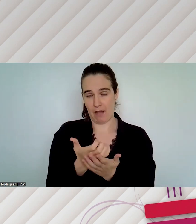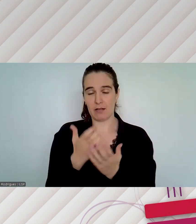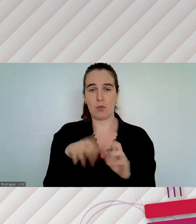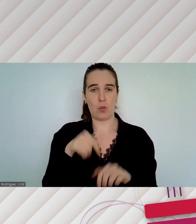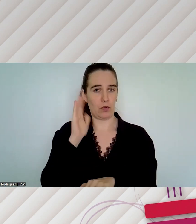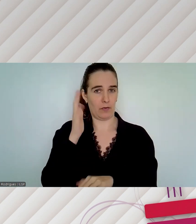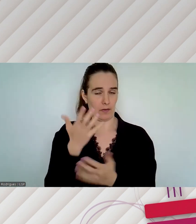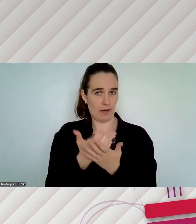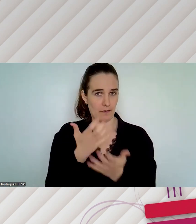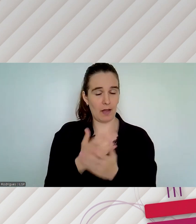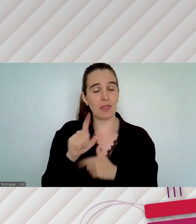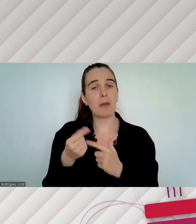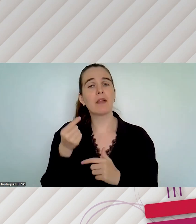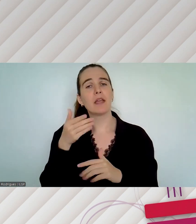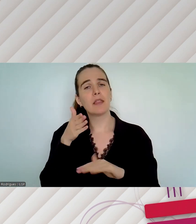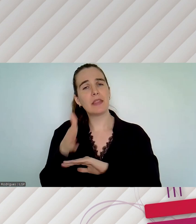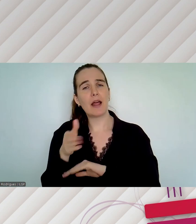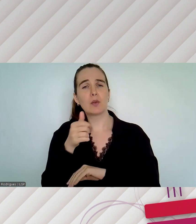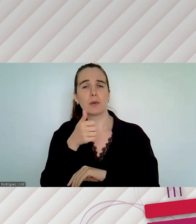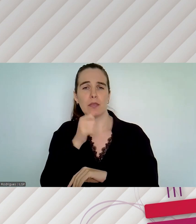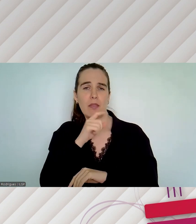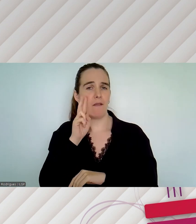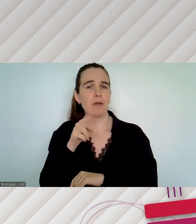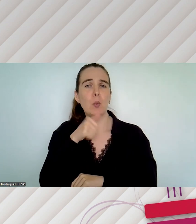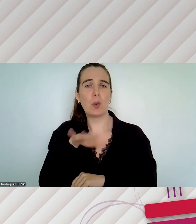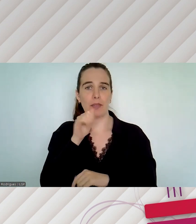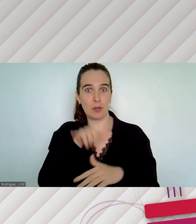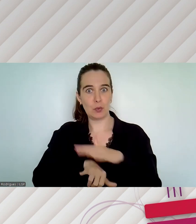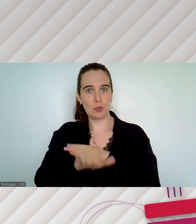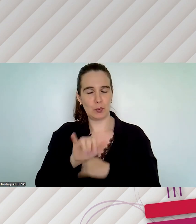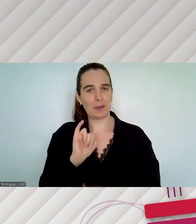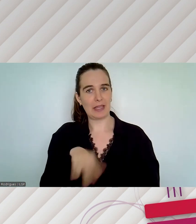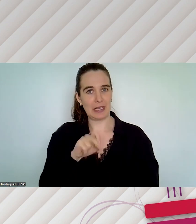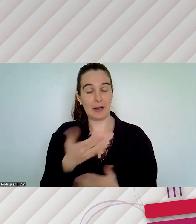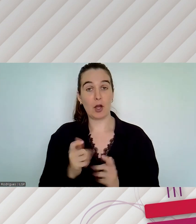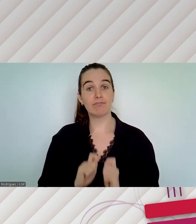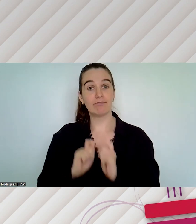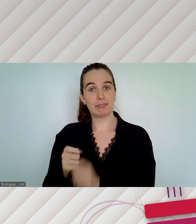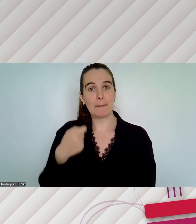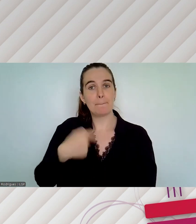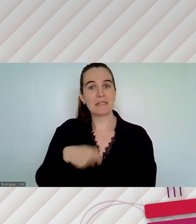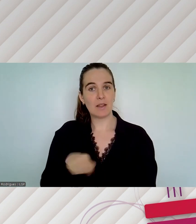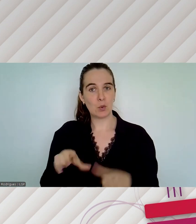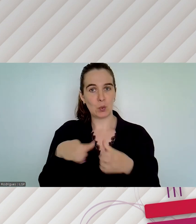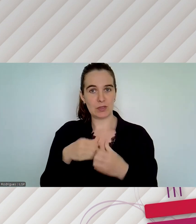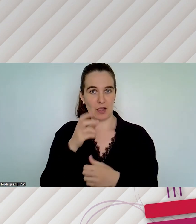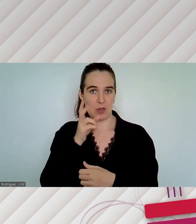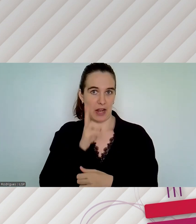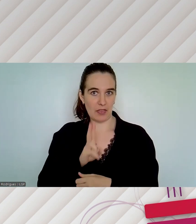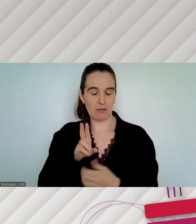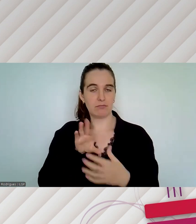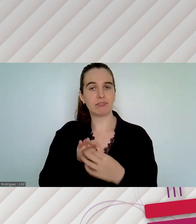transmitida em direto através do canal de YouTube do INA. Passo a palavra à Presidente do Conselho Diretivo do INA, Luísa